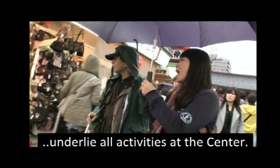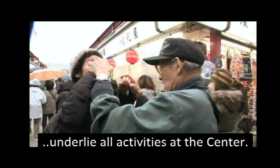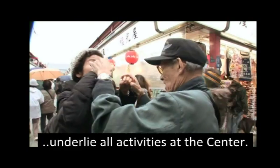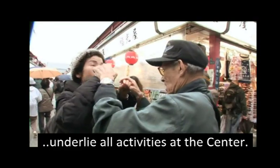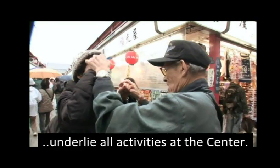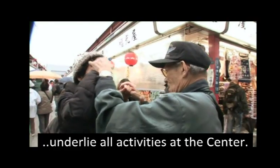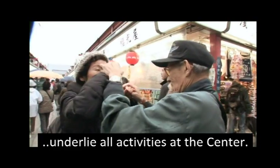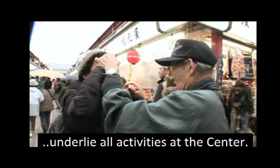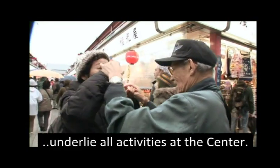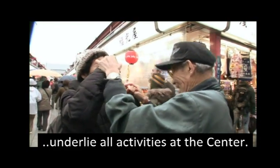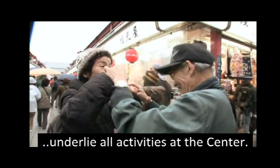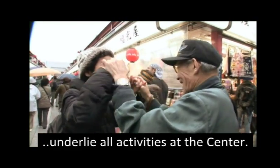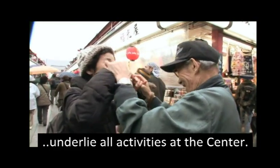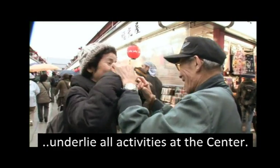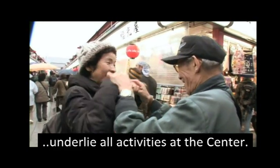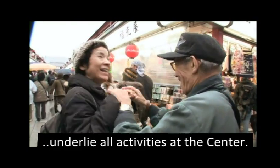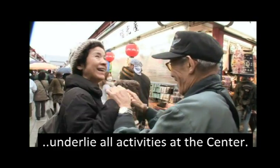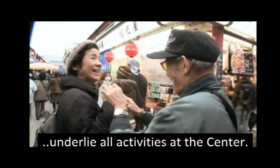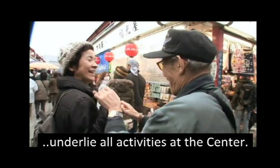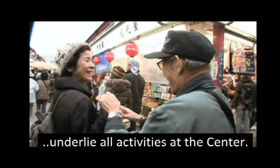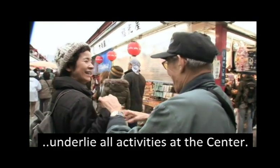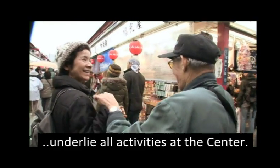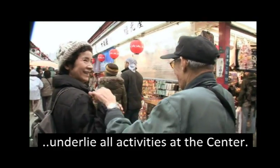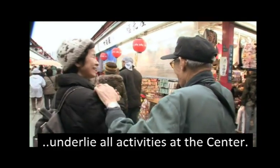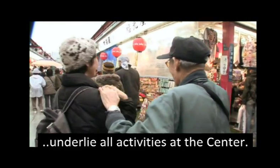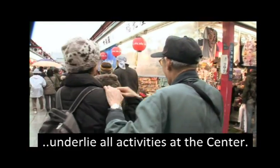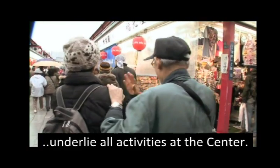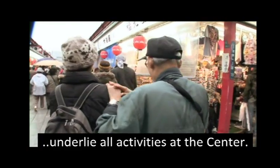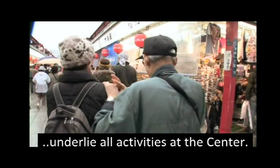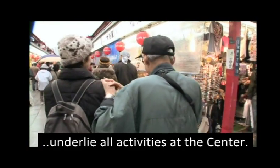ざまなプログラムの基本になっています。